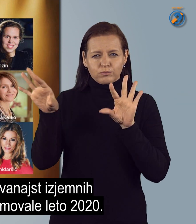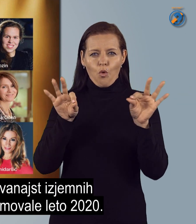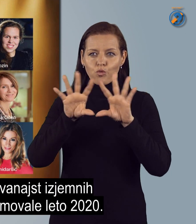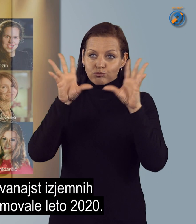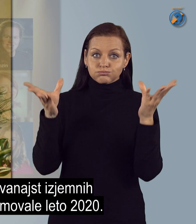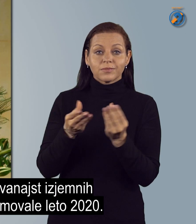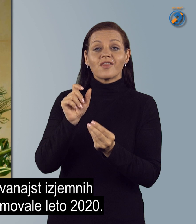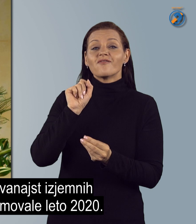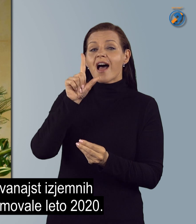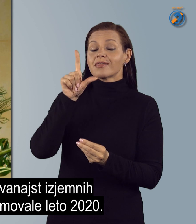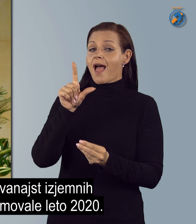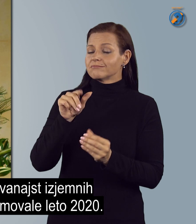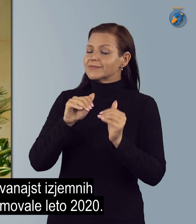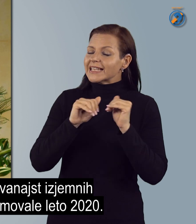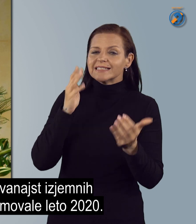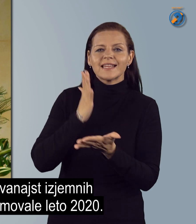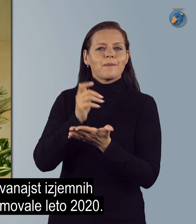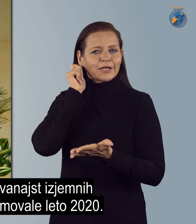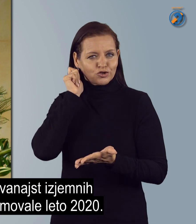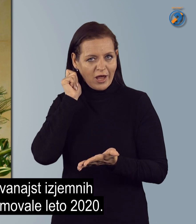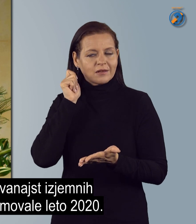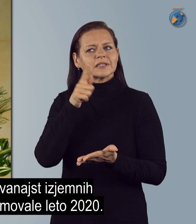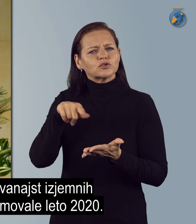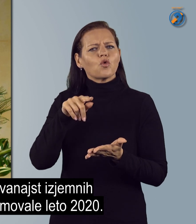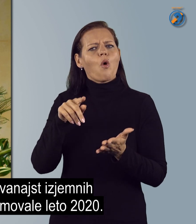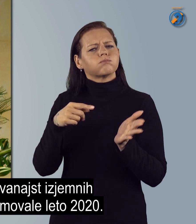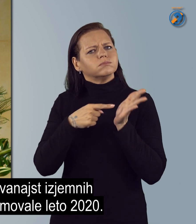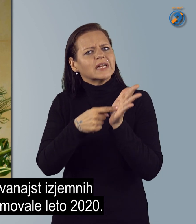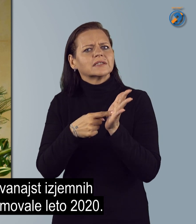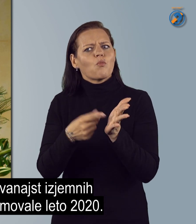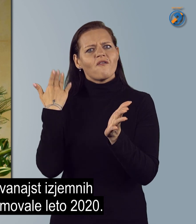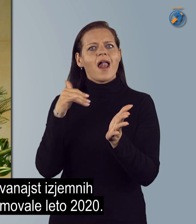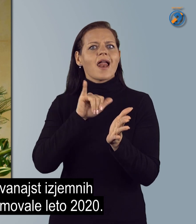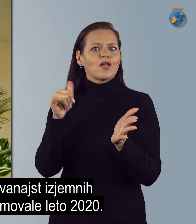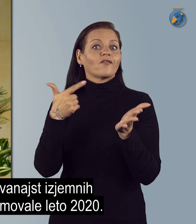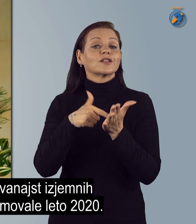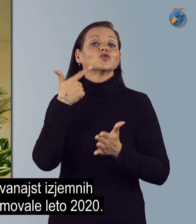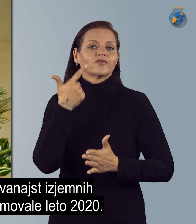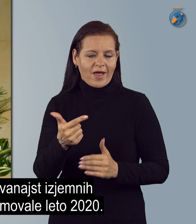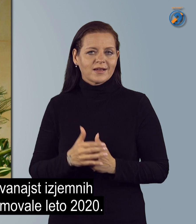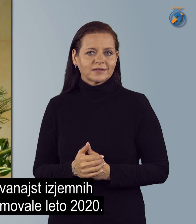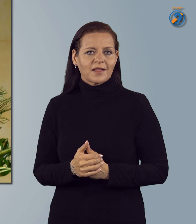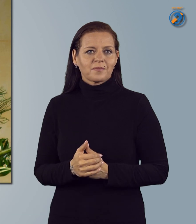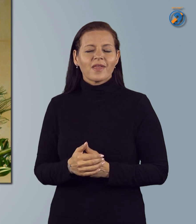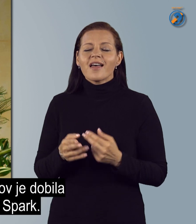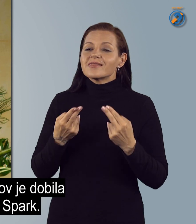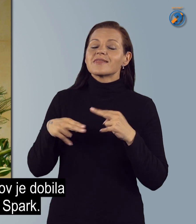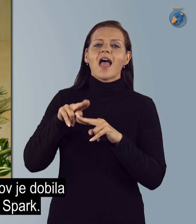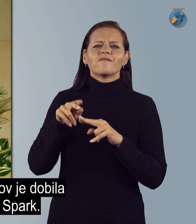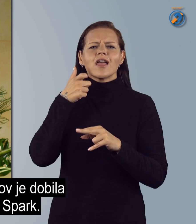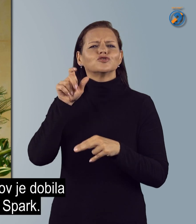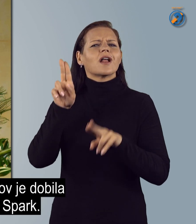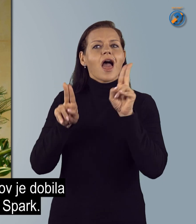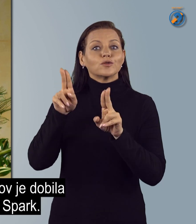V izboru je bilo 12 izjemnih žensk, ki so zaznamovale leto 2020.